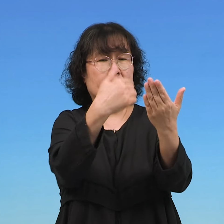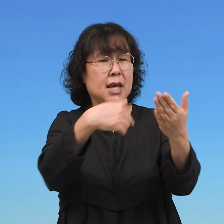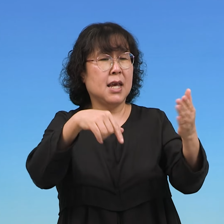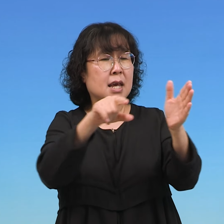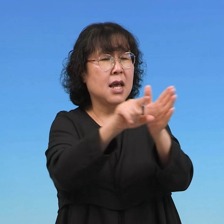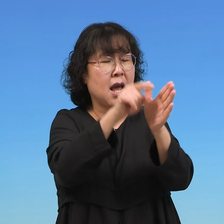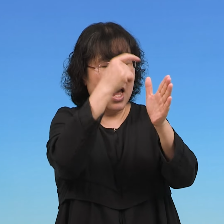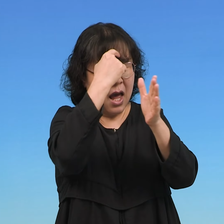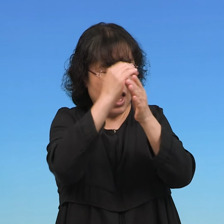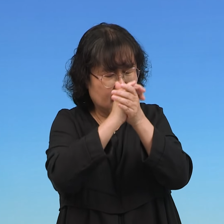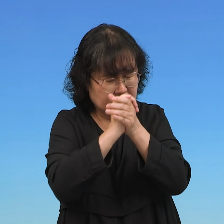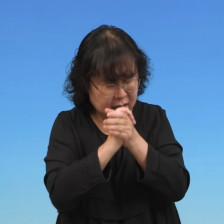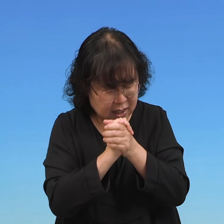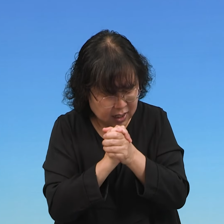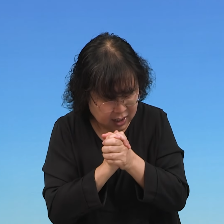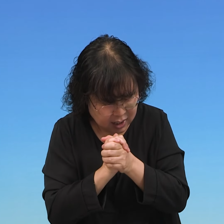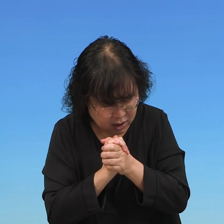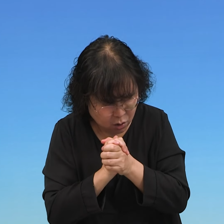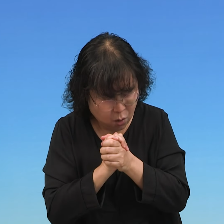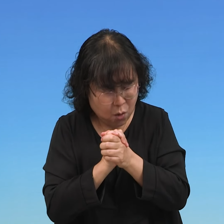위해 기도하네.